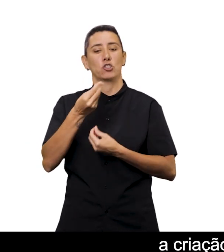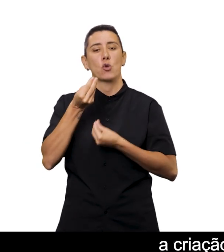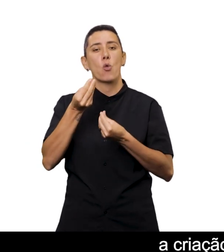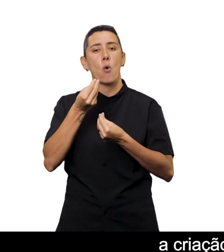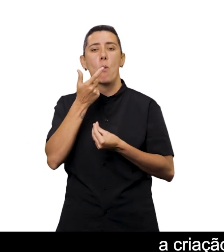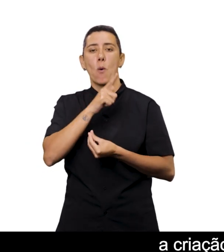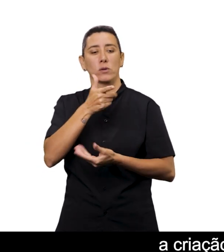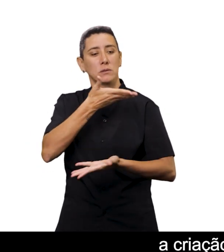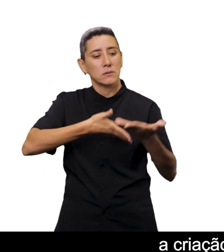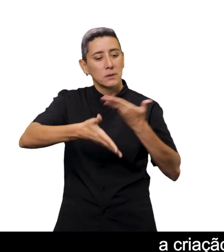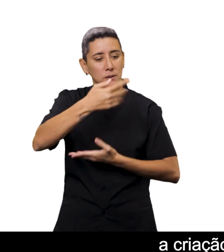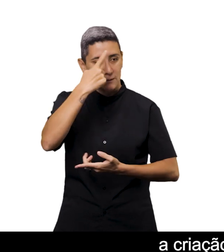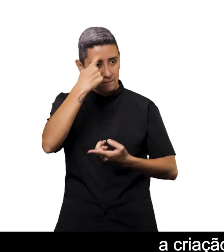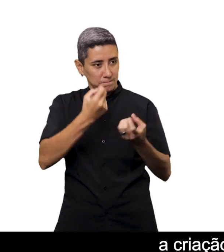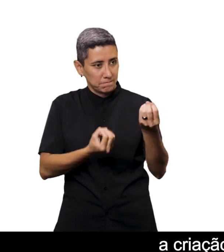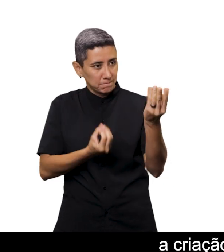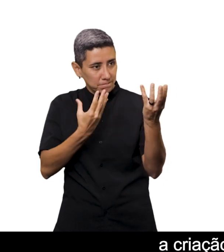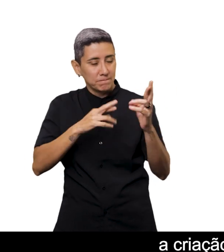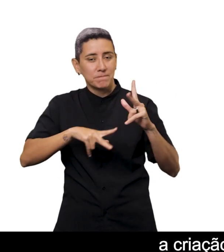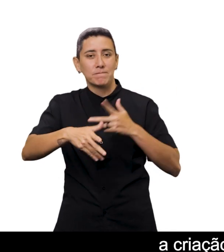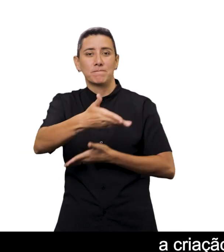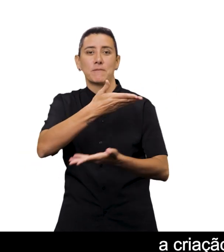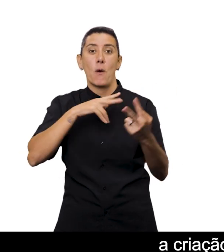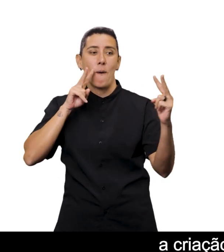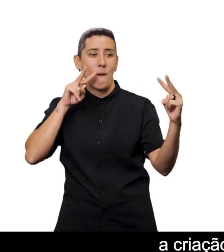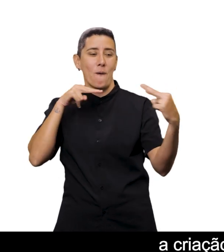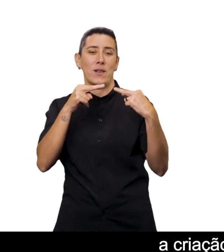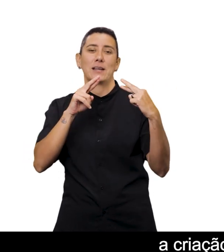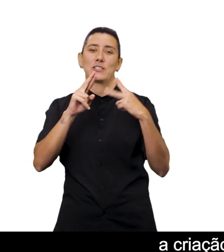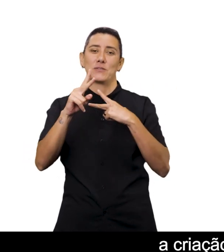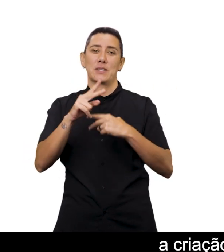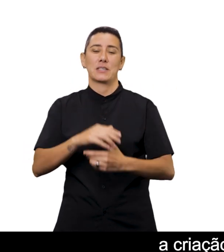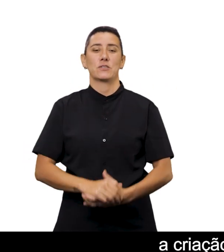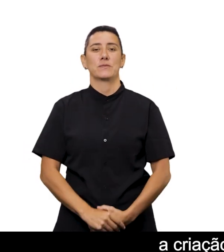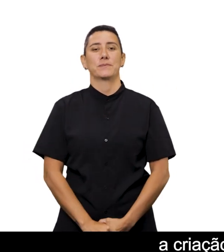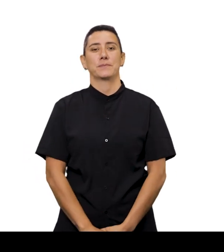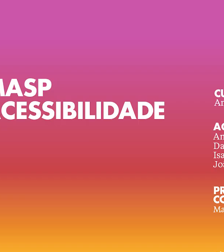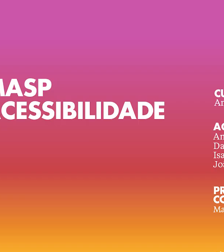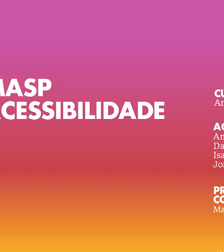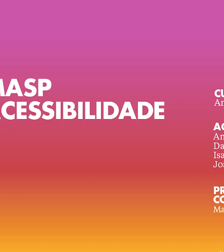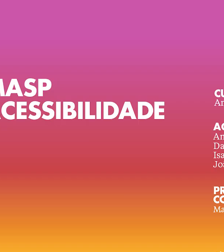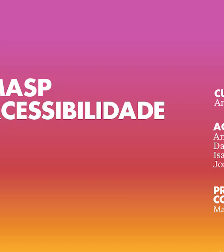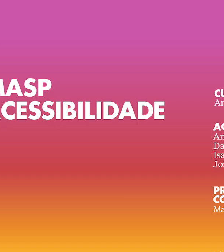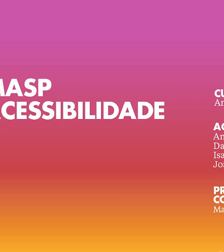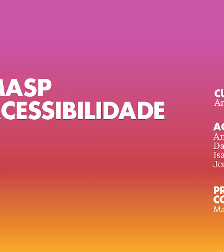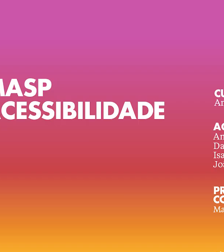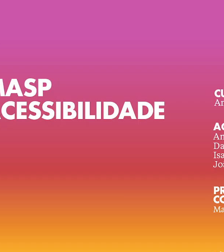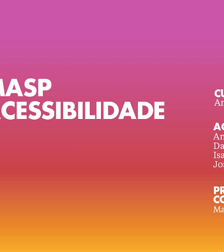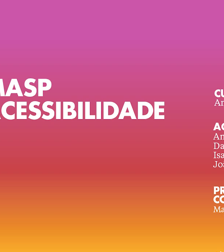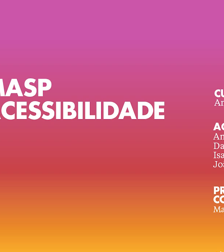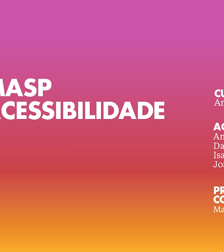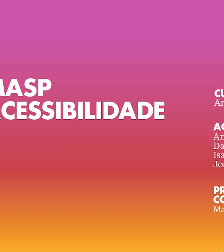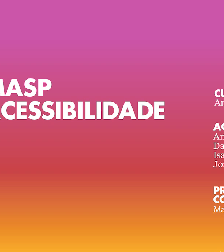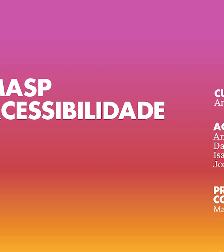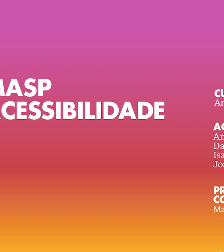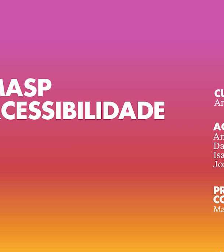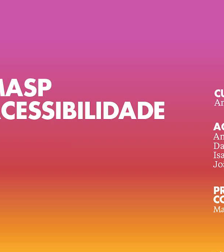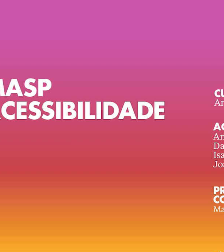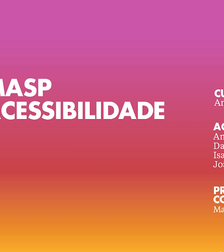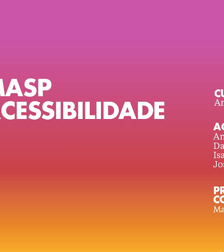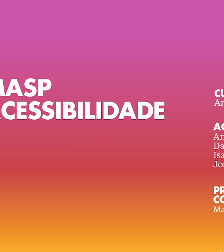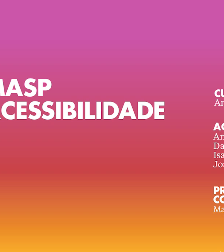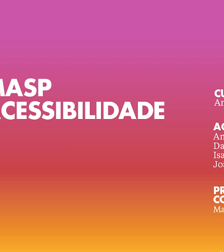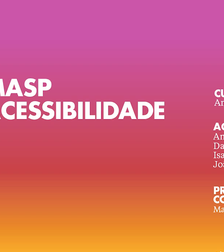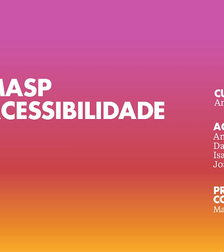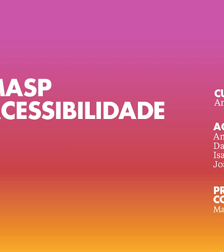ganha sentido na interação, na cocriação e no olhar compartilhado. Ministério da Cultura